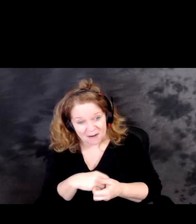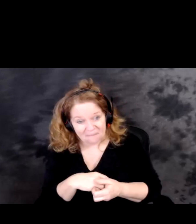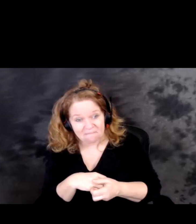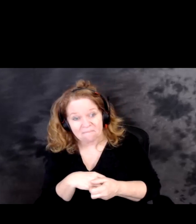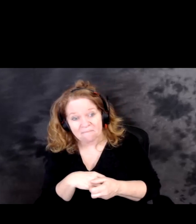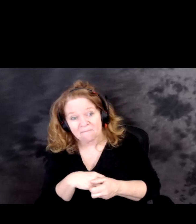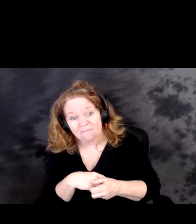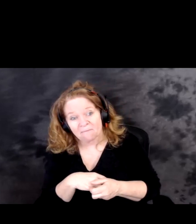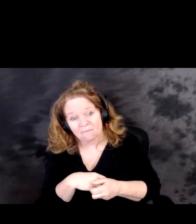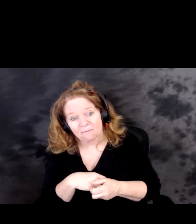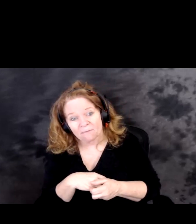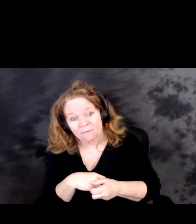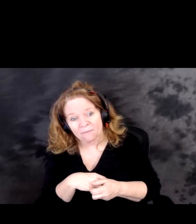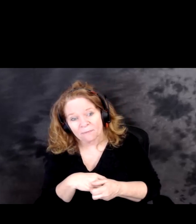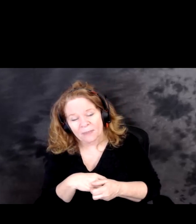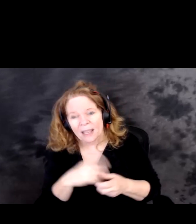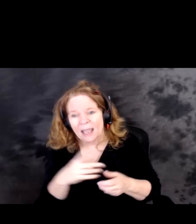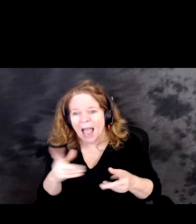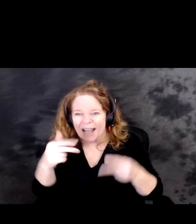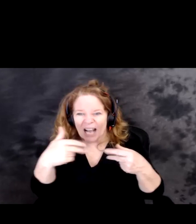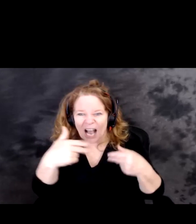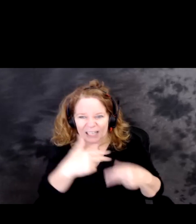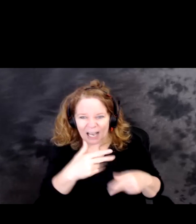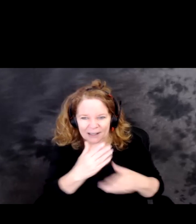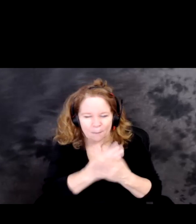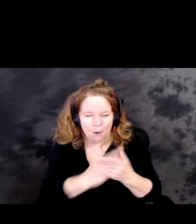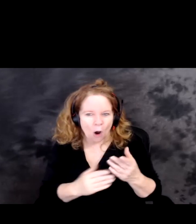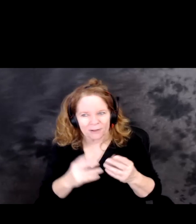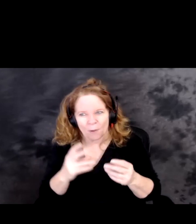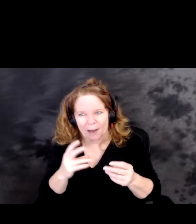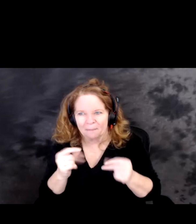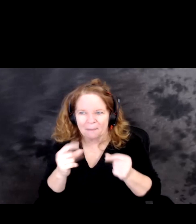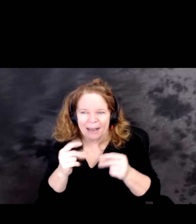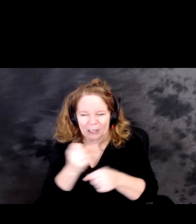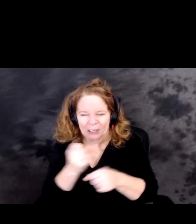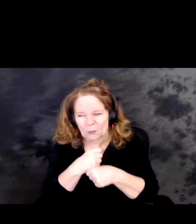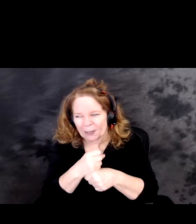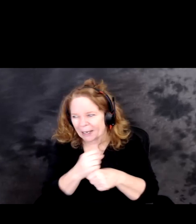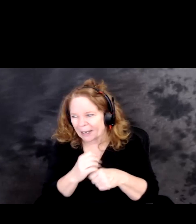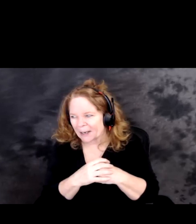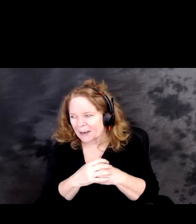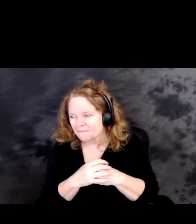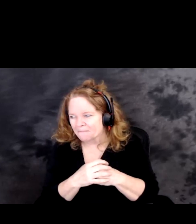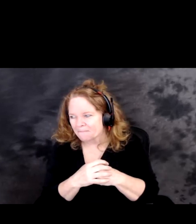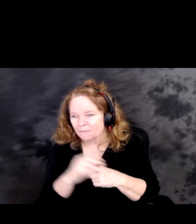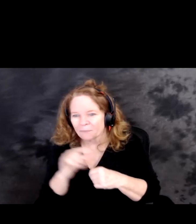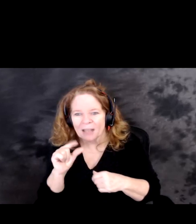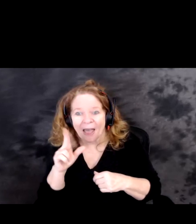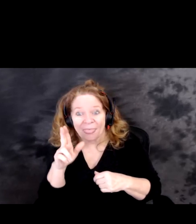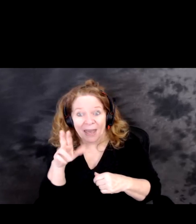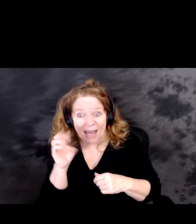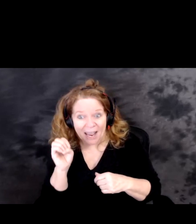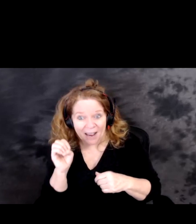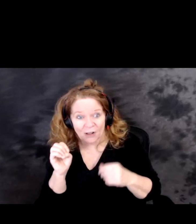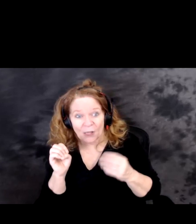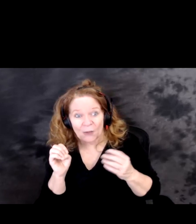de cualquier color. He cortado todas las piezas aquí para hacerlo más rápido. Aquí está mi